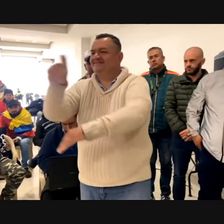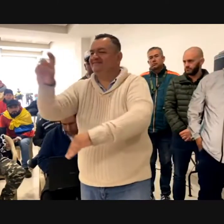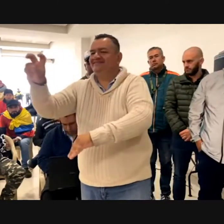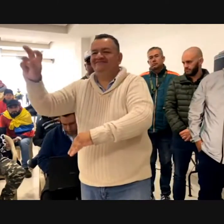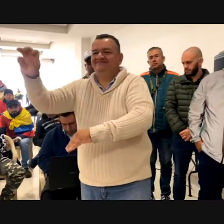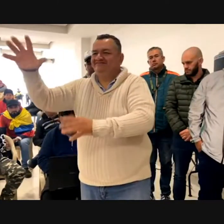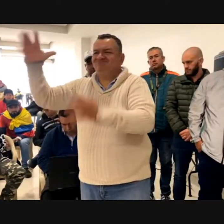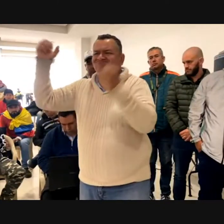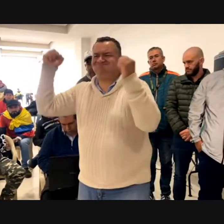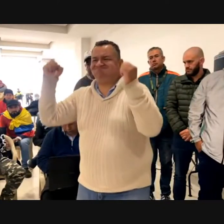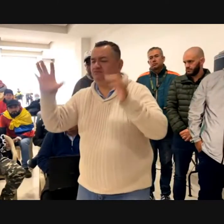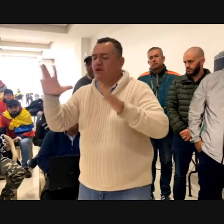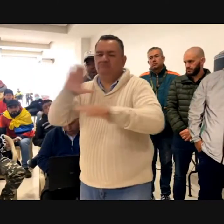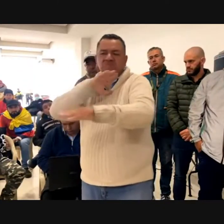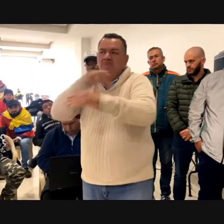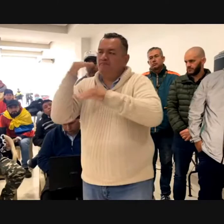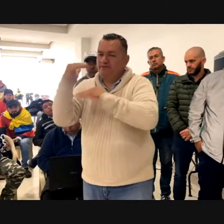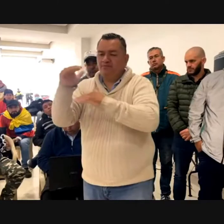ella